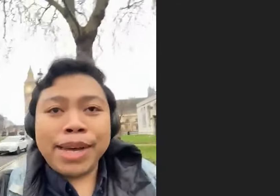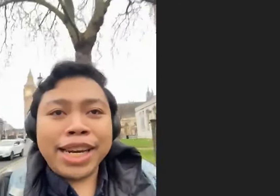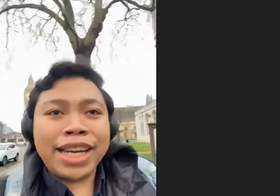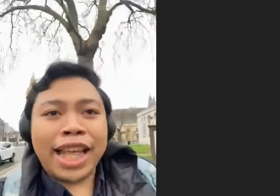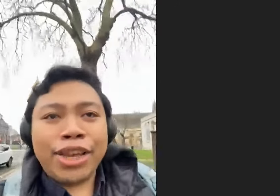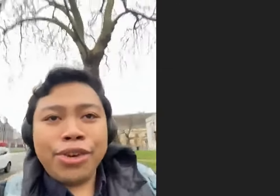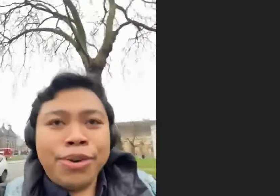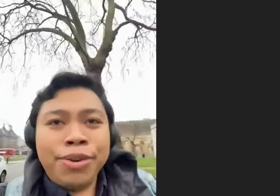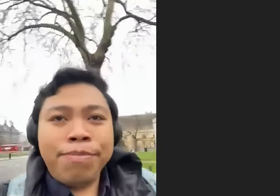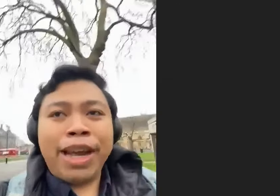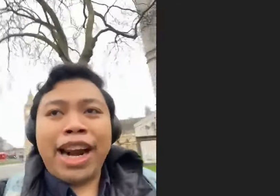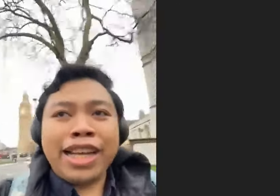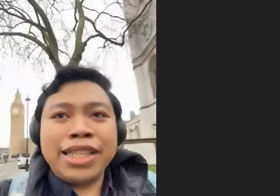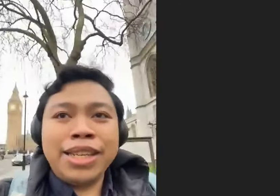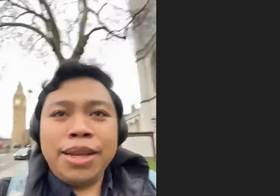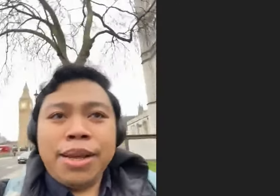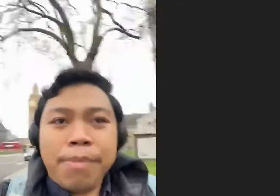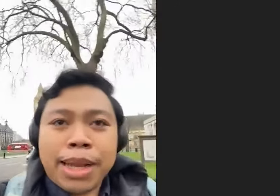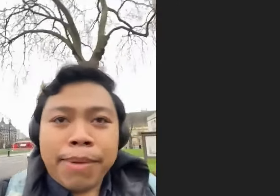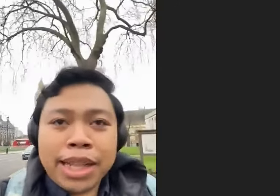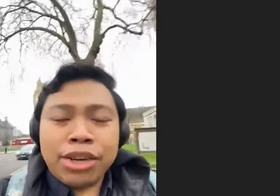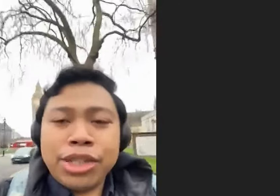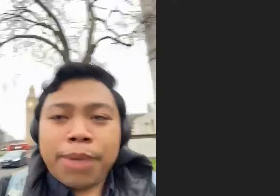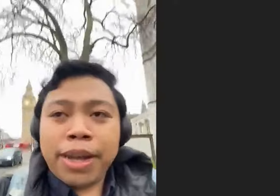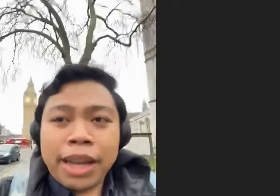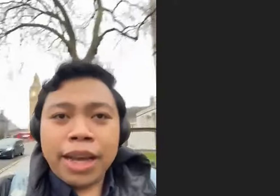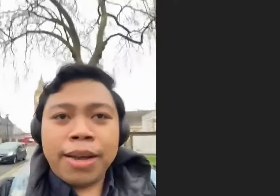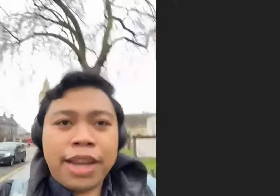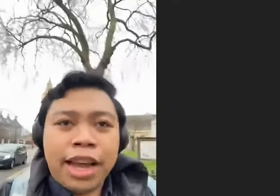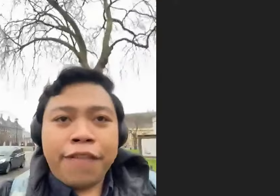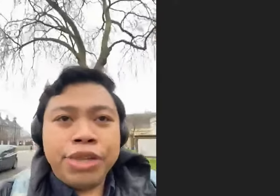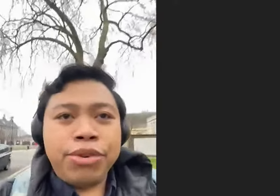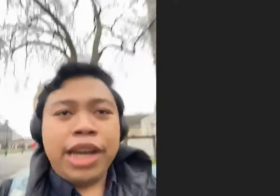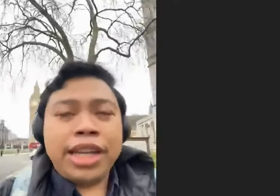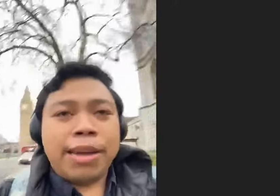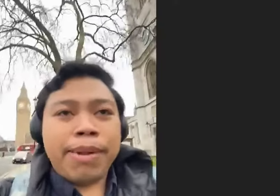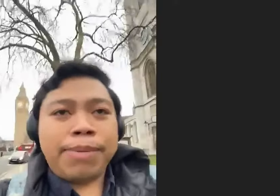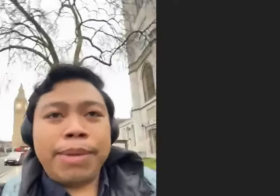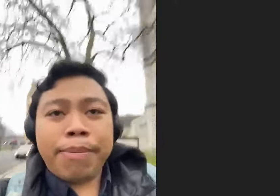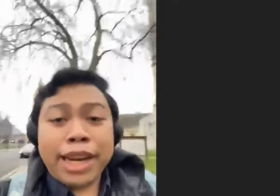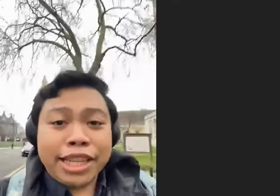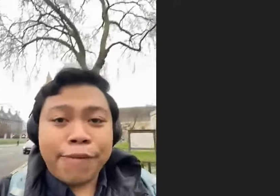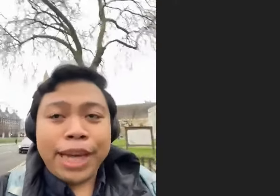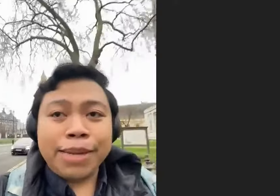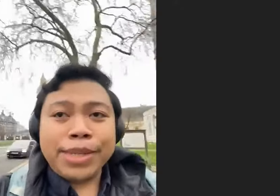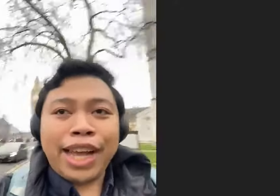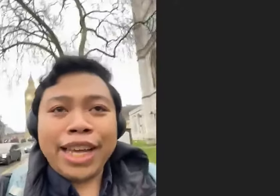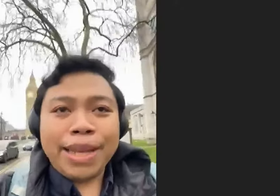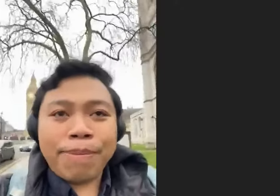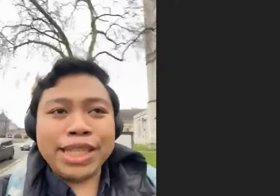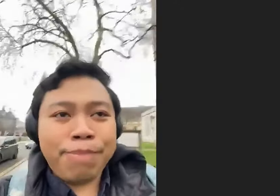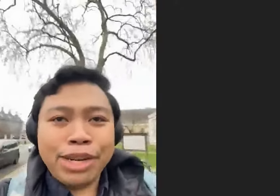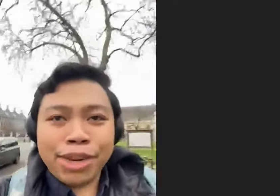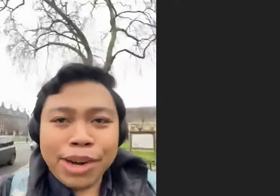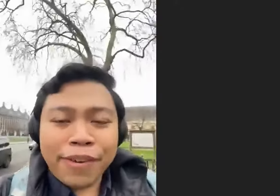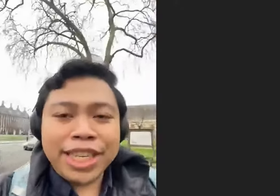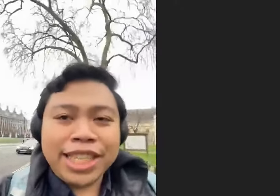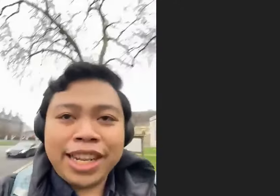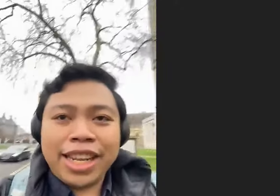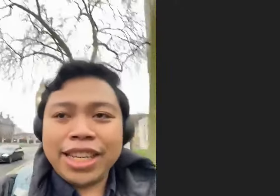out buat teman-teman thank youama terus samaak juga sama tem-an Pani